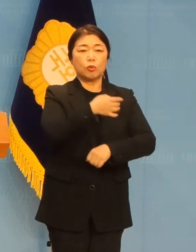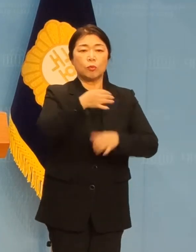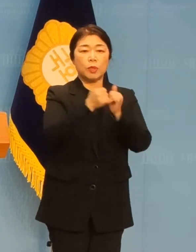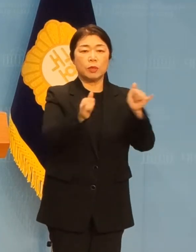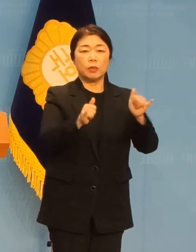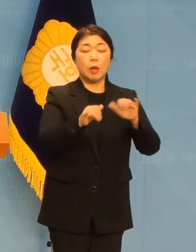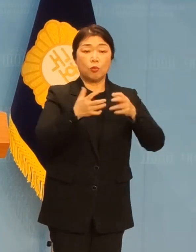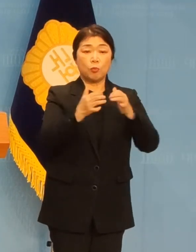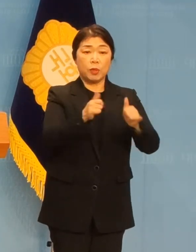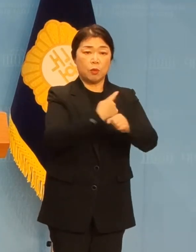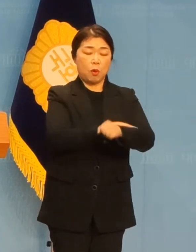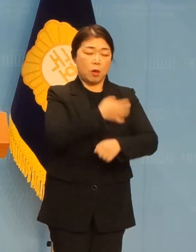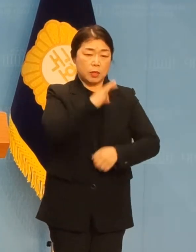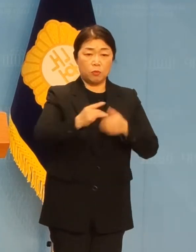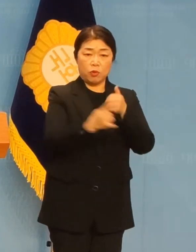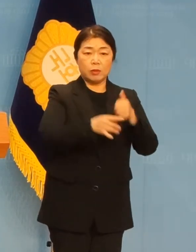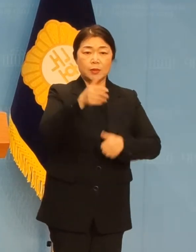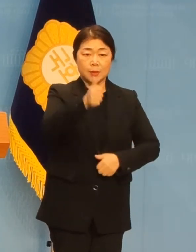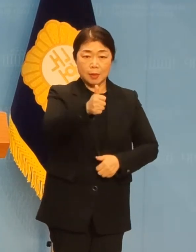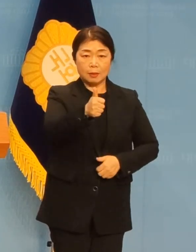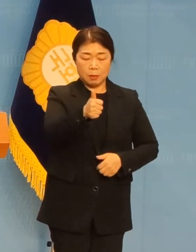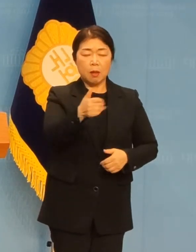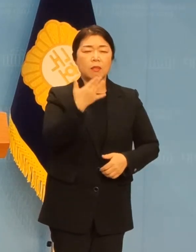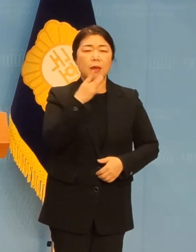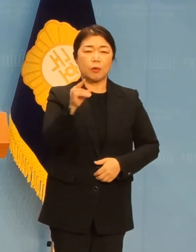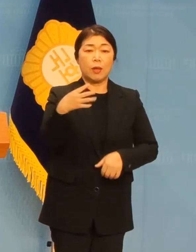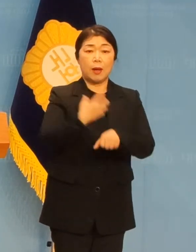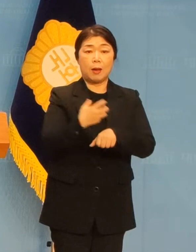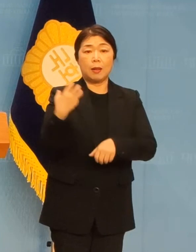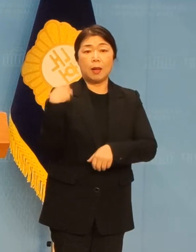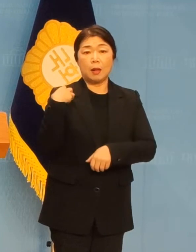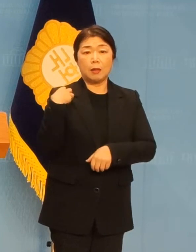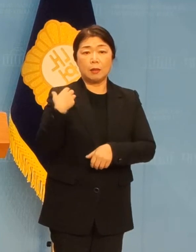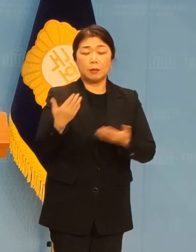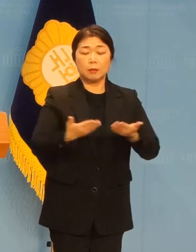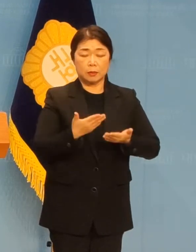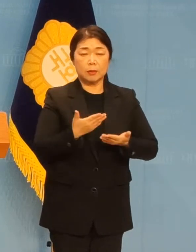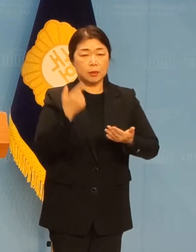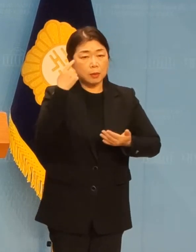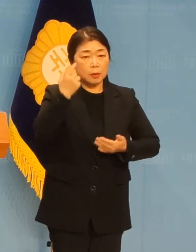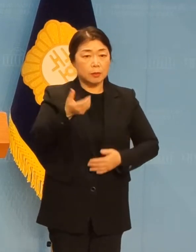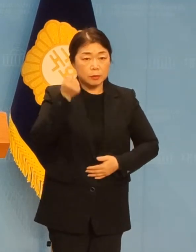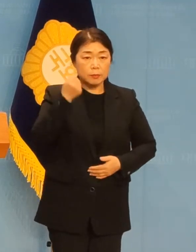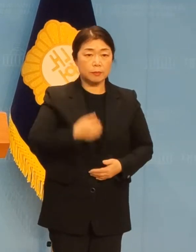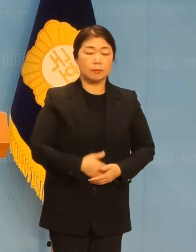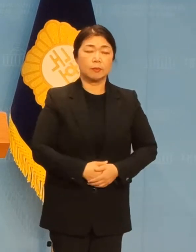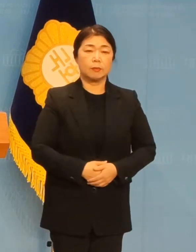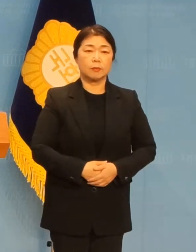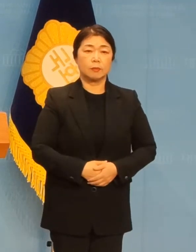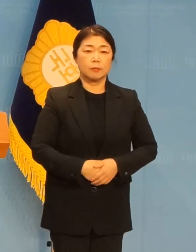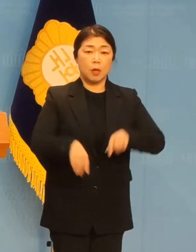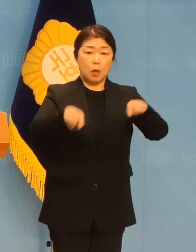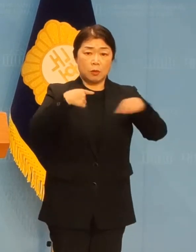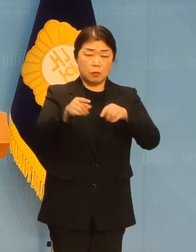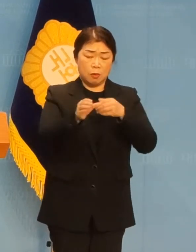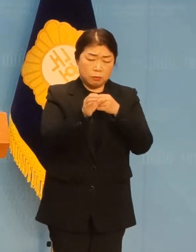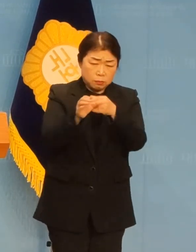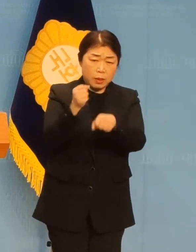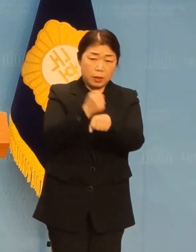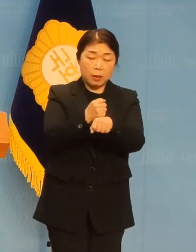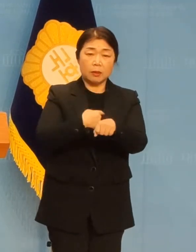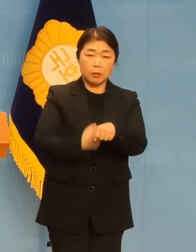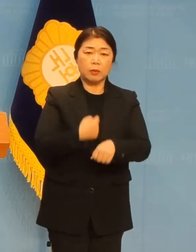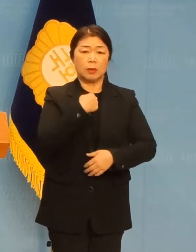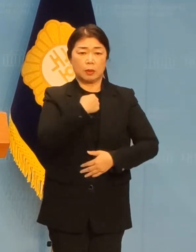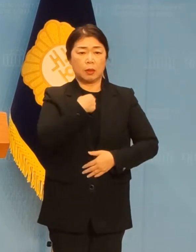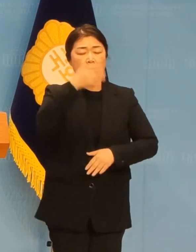국민권익위원장으로서 저의 마땅한 책무라고 생각을 했습니다. 정권에 홀로 맞짱 뜬